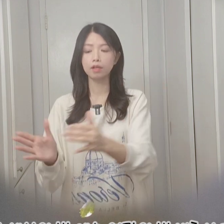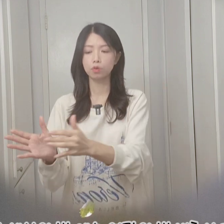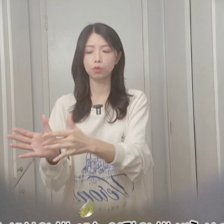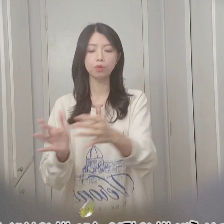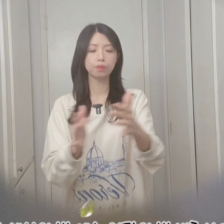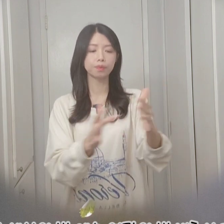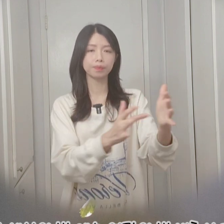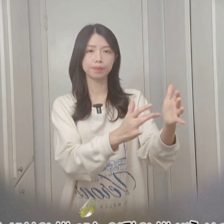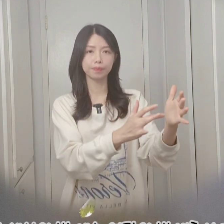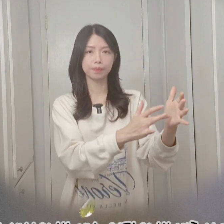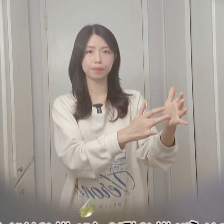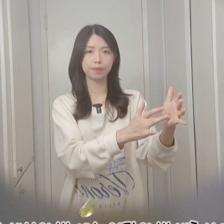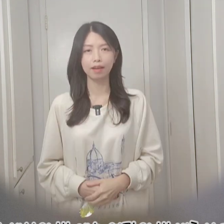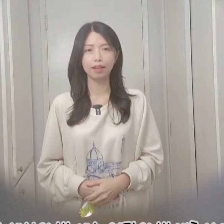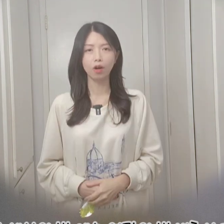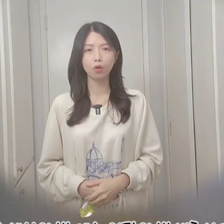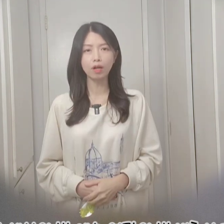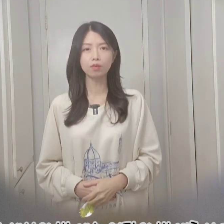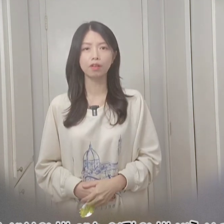예수.